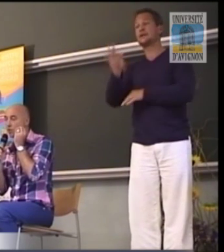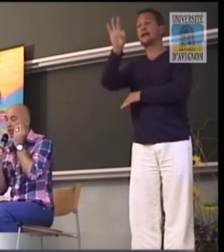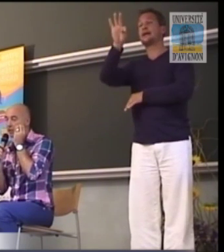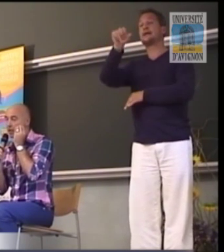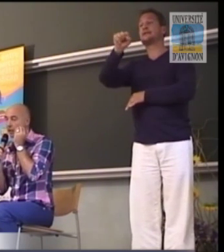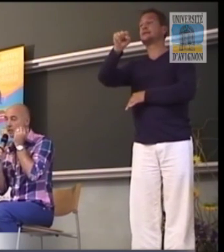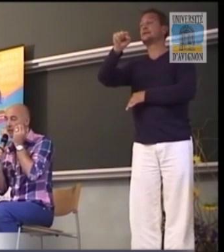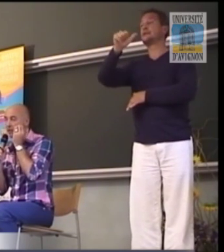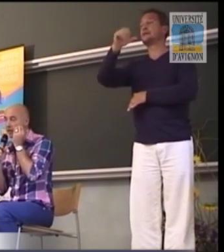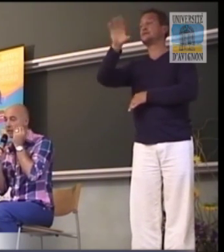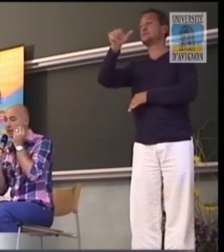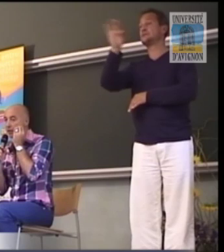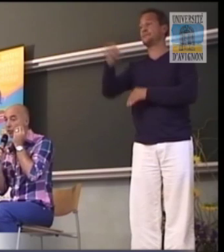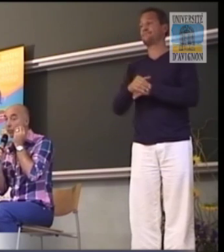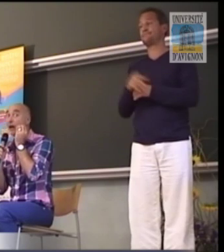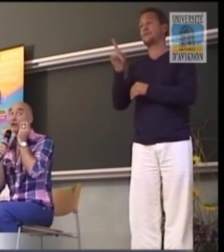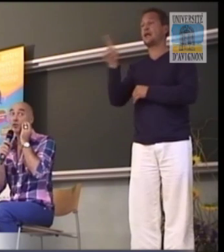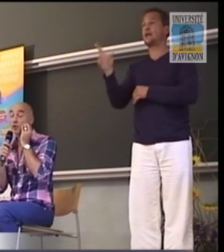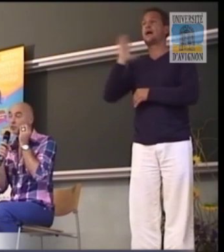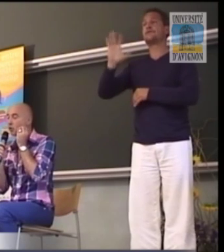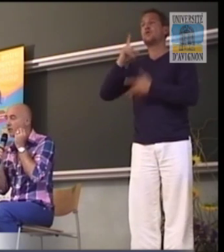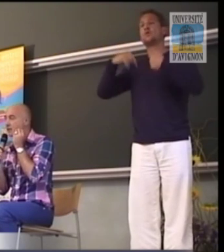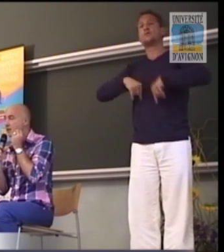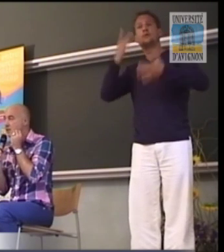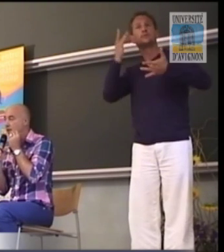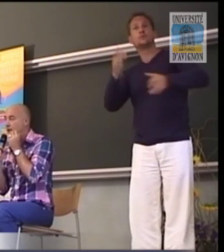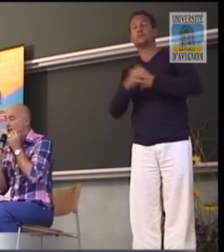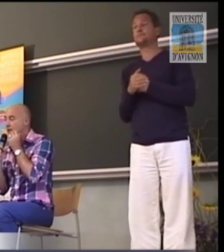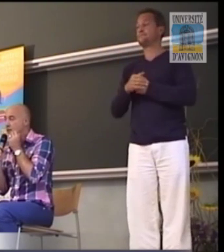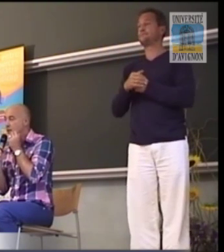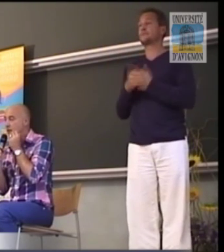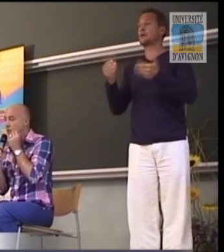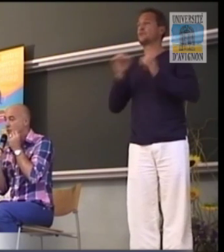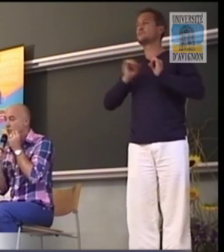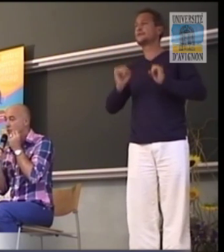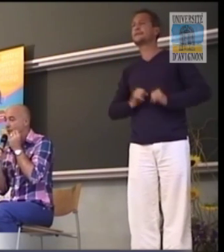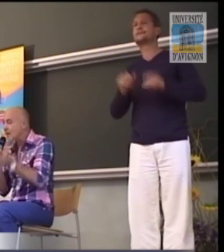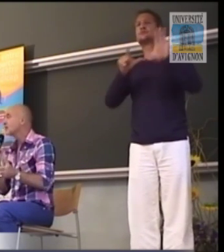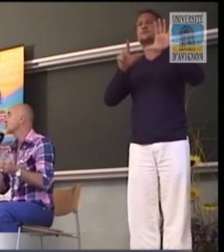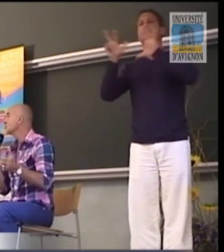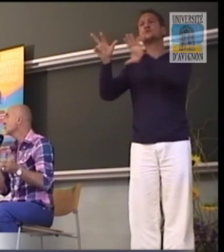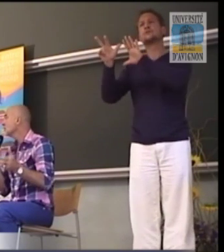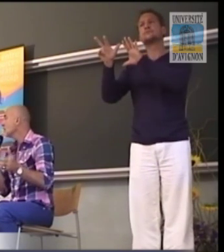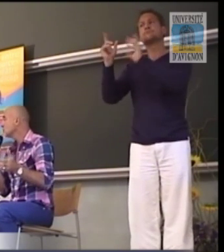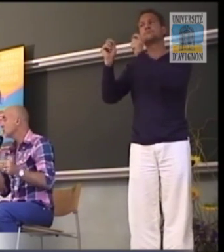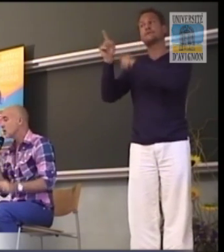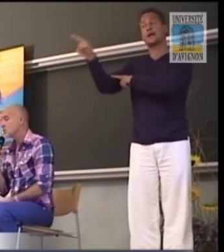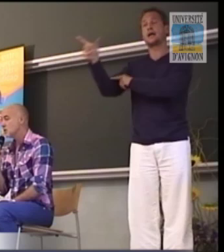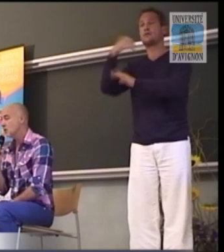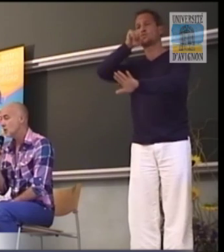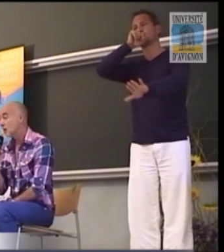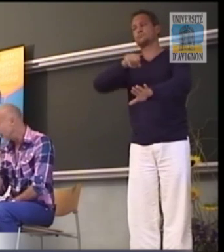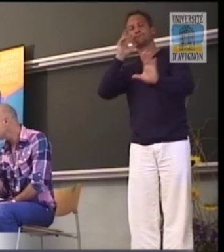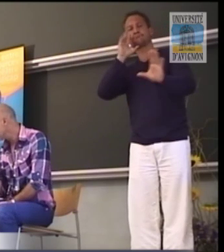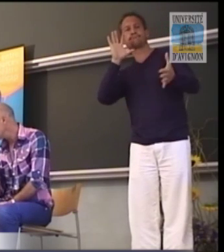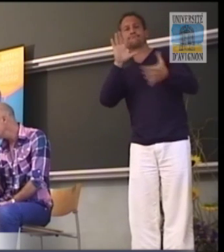Culture, sénatrice des Yvelines, qui est notre marraine d'honneur, notre ambassadrice, et qui est très attachée à notre